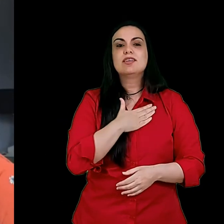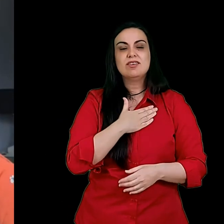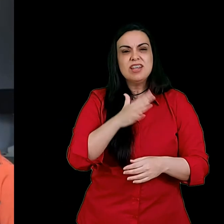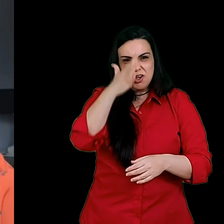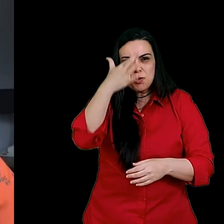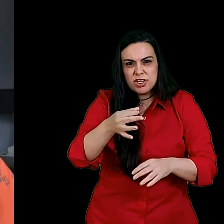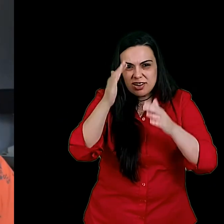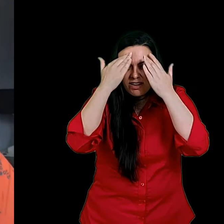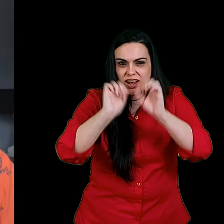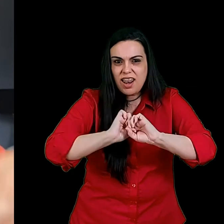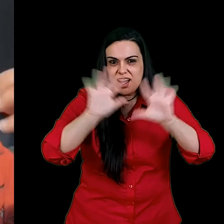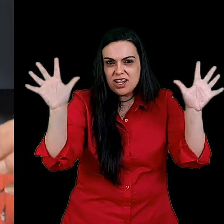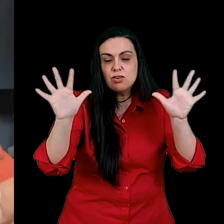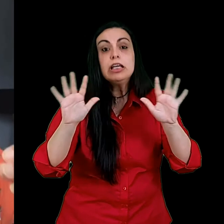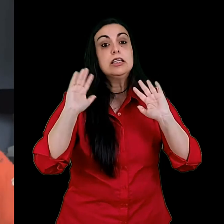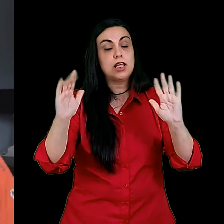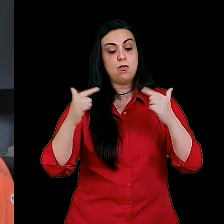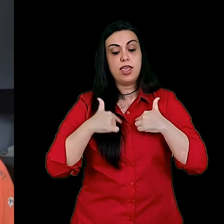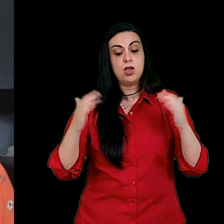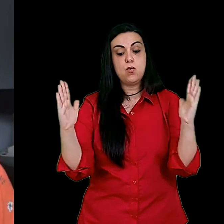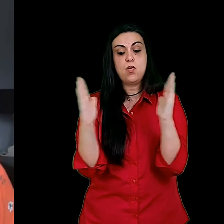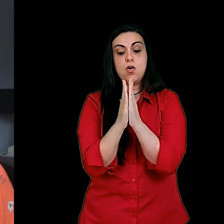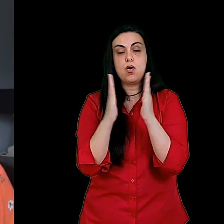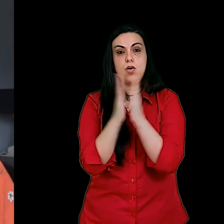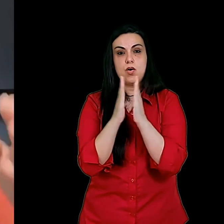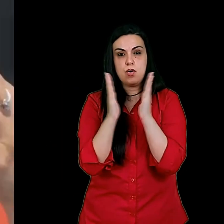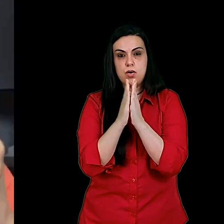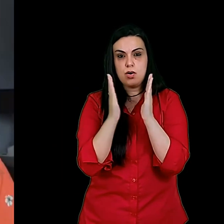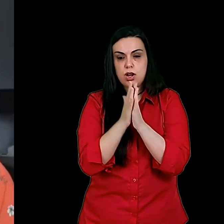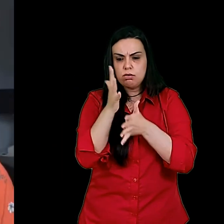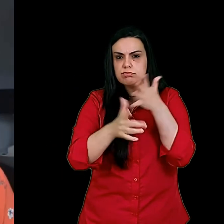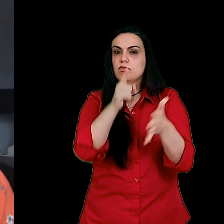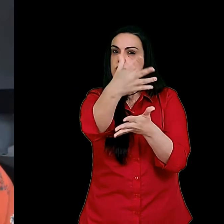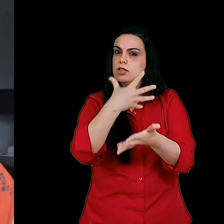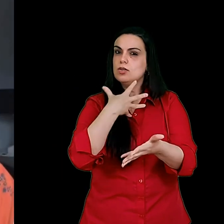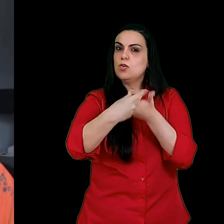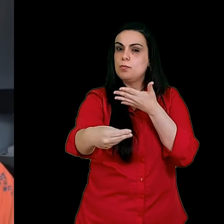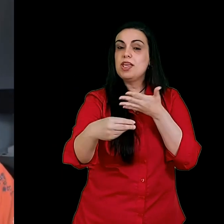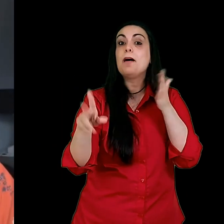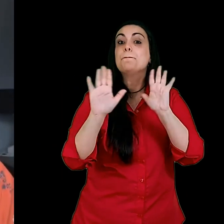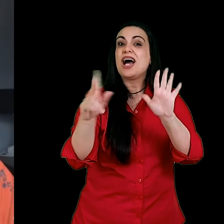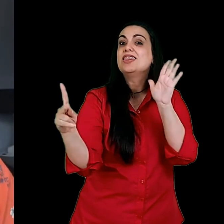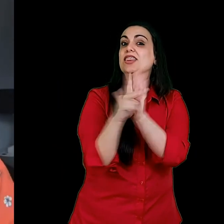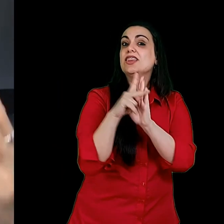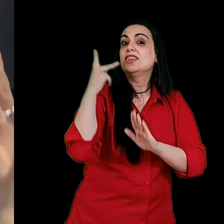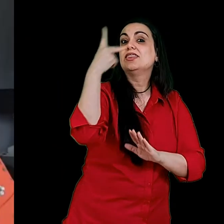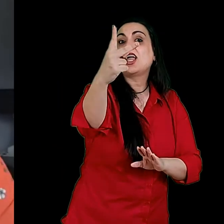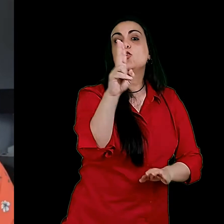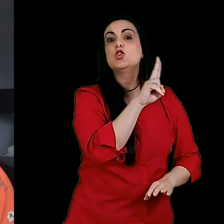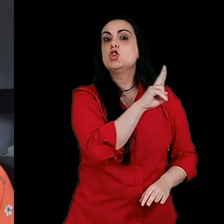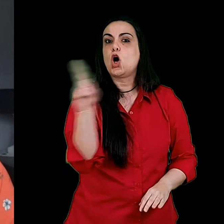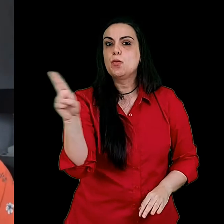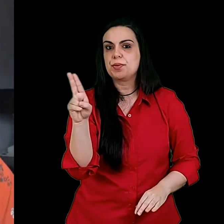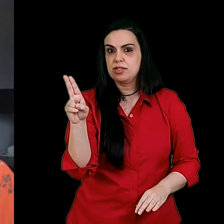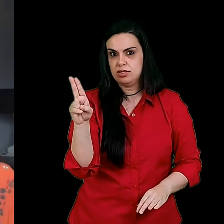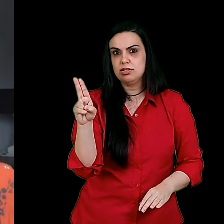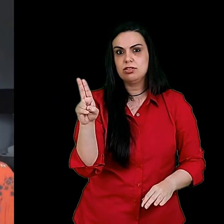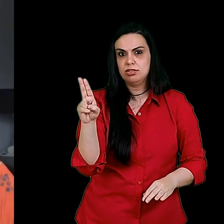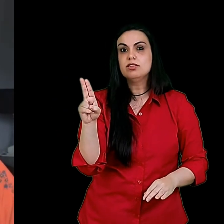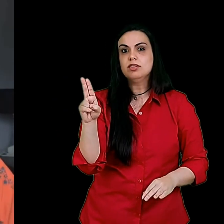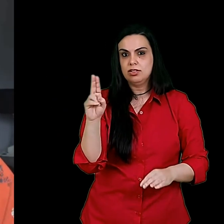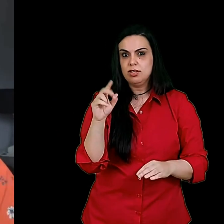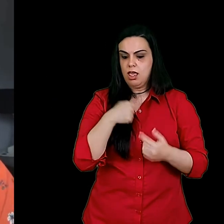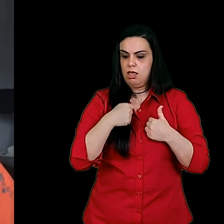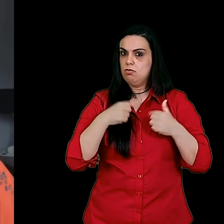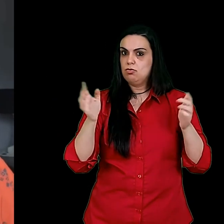para compreender, galera? Então, tudo que eu repeti aqui, vocês vão repetir aí, ok? Só que por vocês, não por